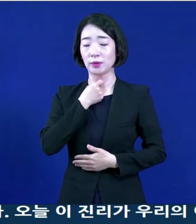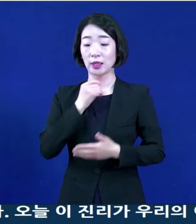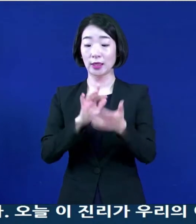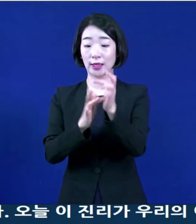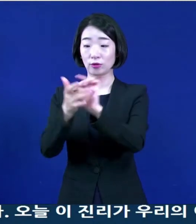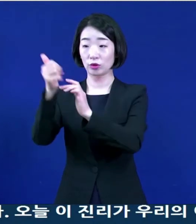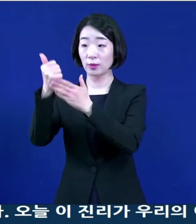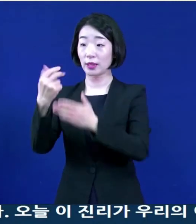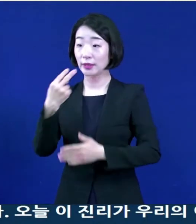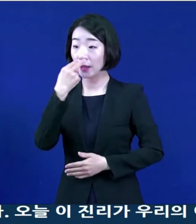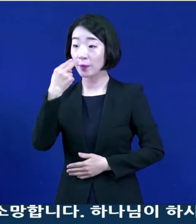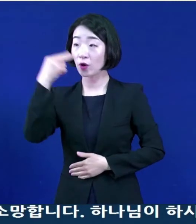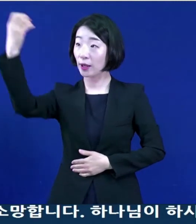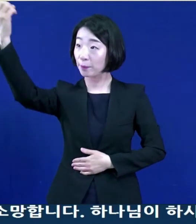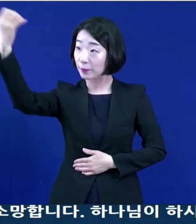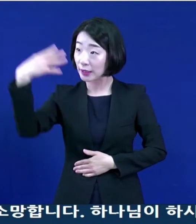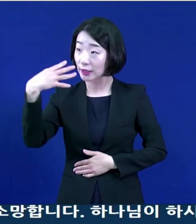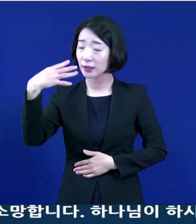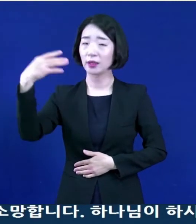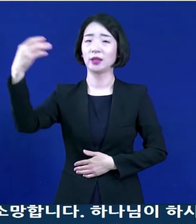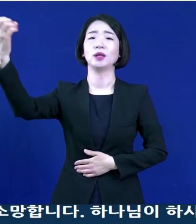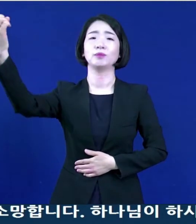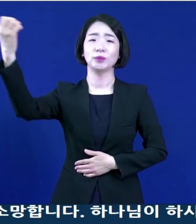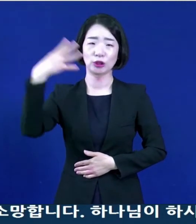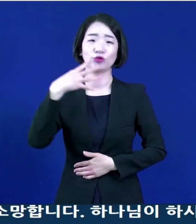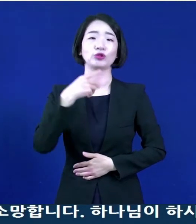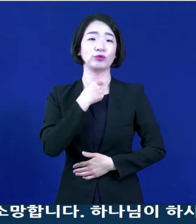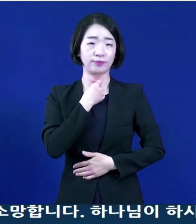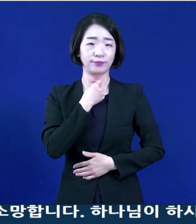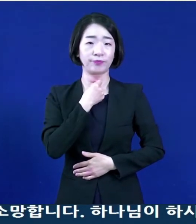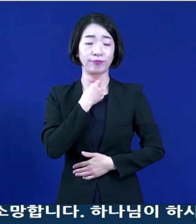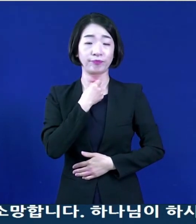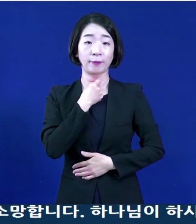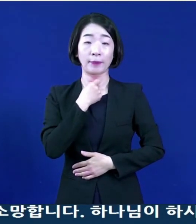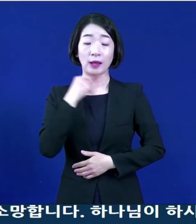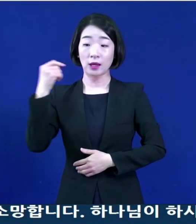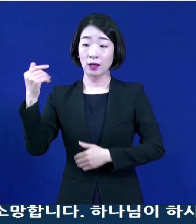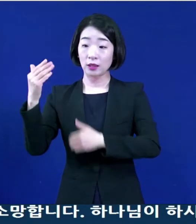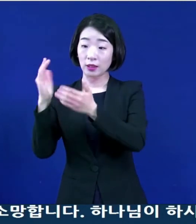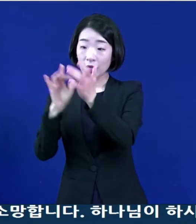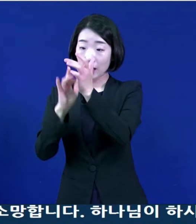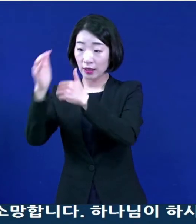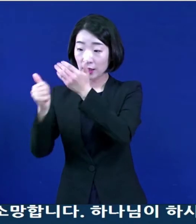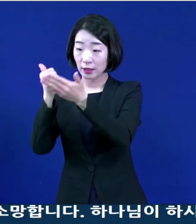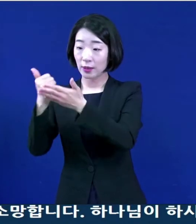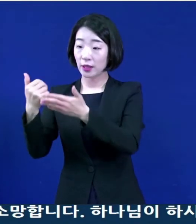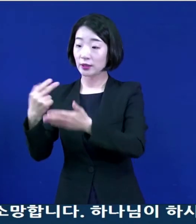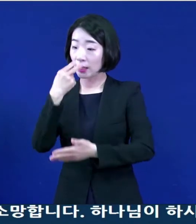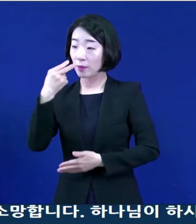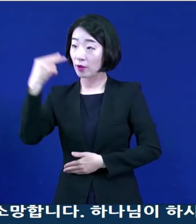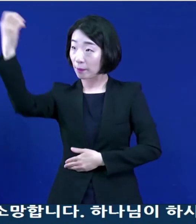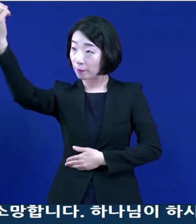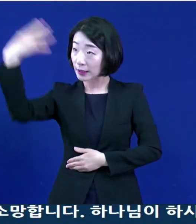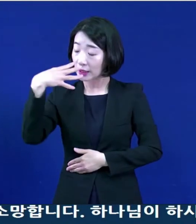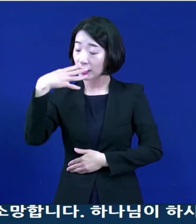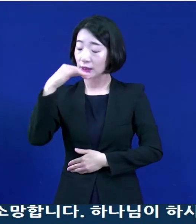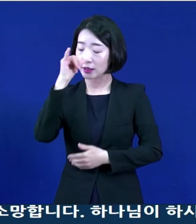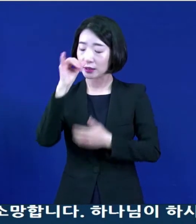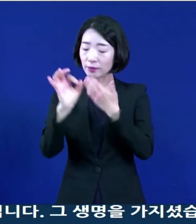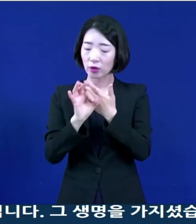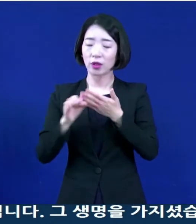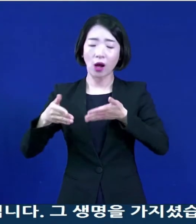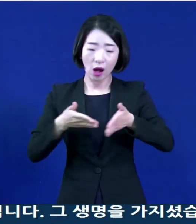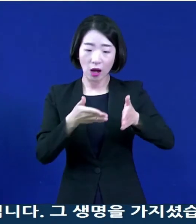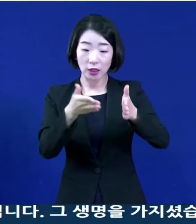겁니다. 예수 생명의 빛이 비추어질 때 우리는 무엇을 발견하냐면 길을 발견합니다.